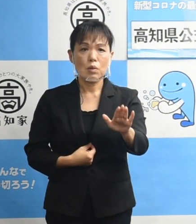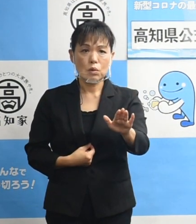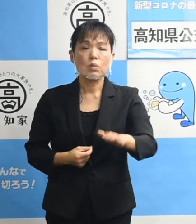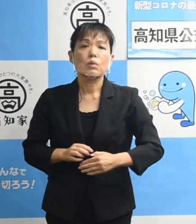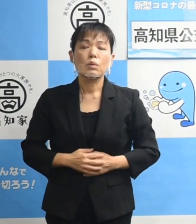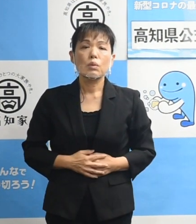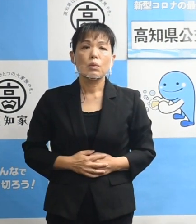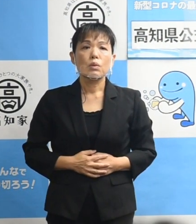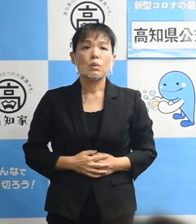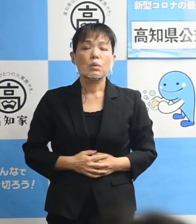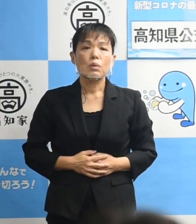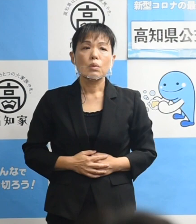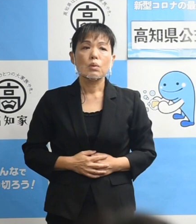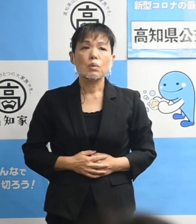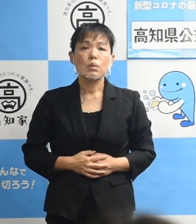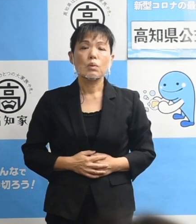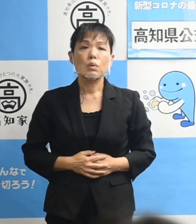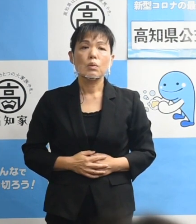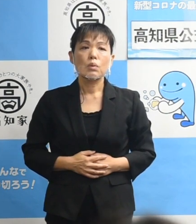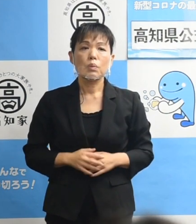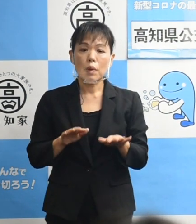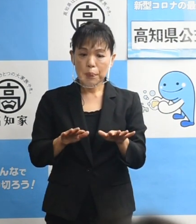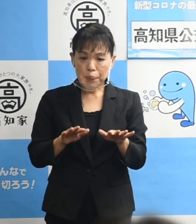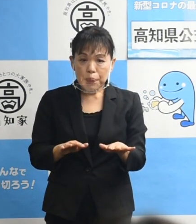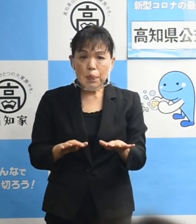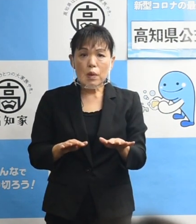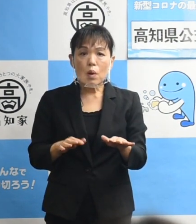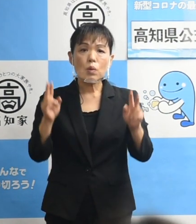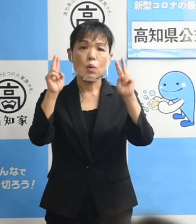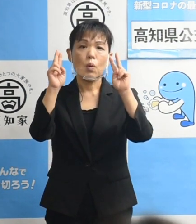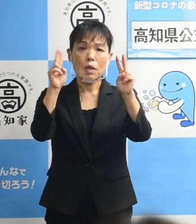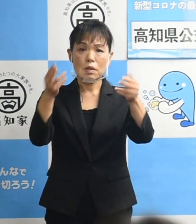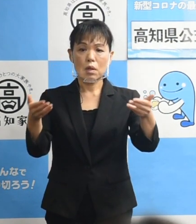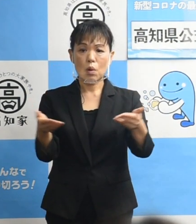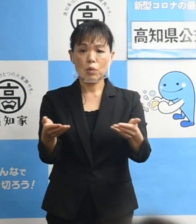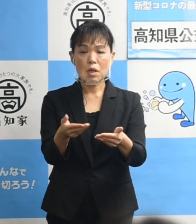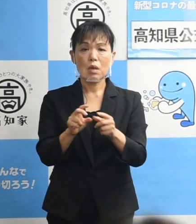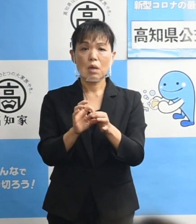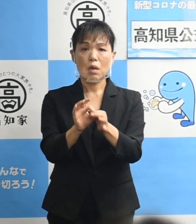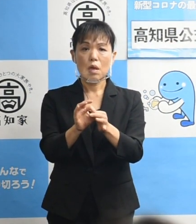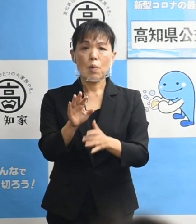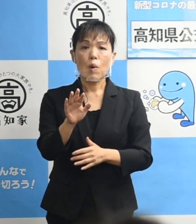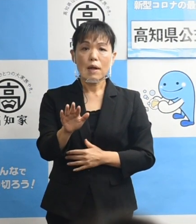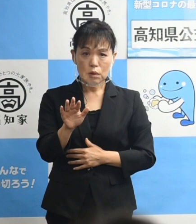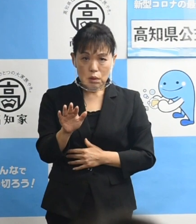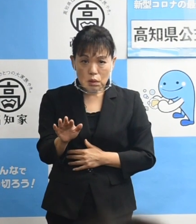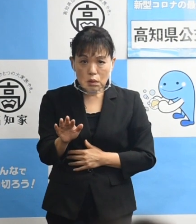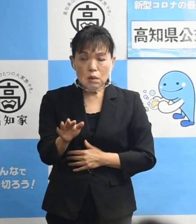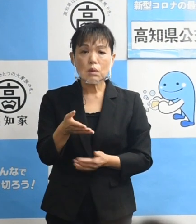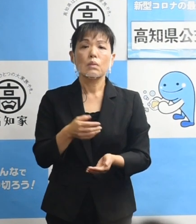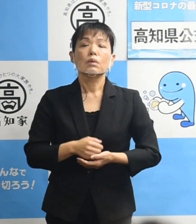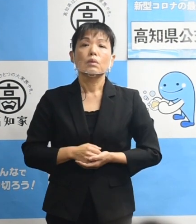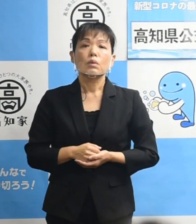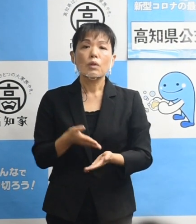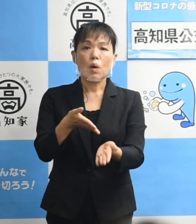ただそうした中で検討の方向性をあえて本日事業者の方々との関係もございますので、お話をさせ